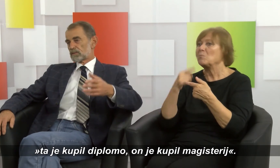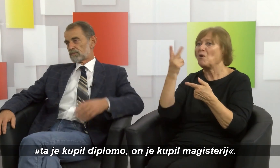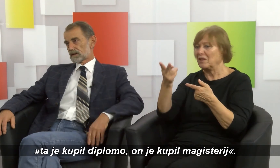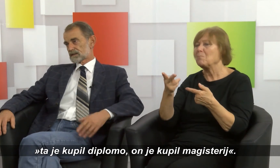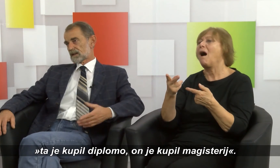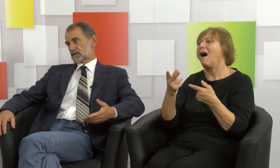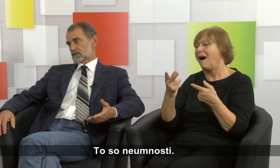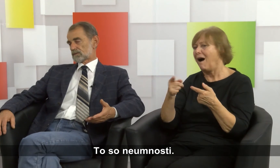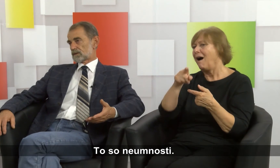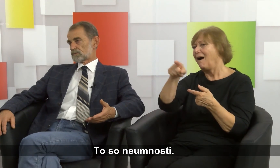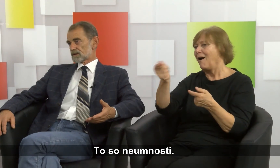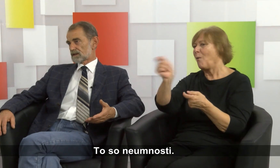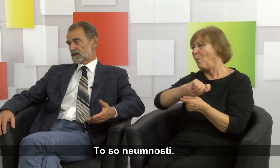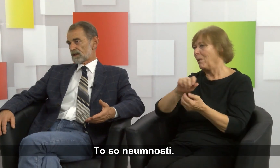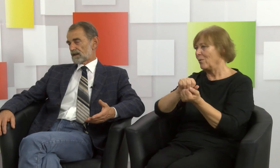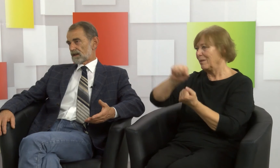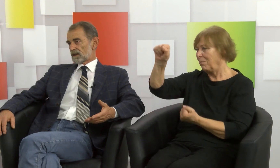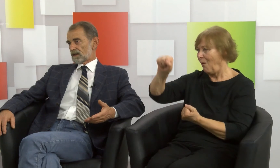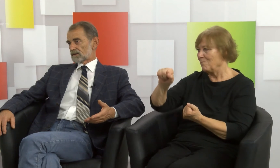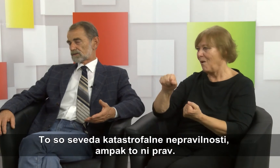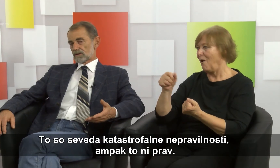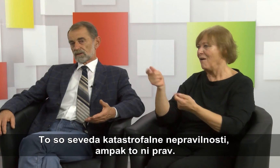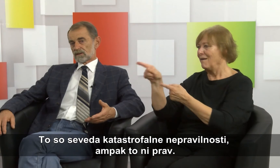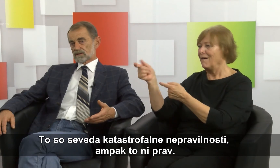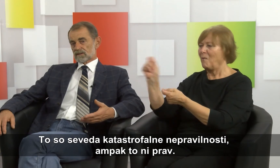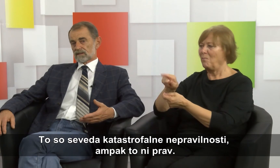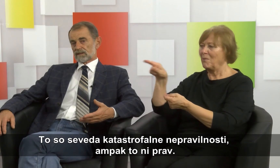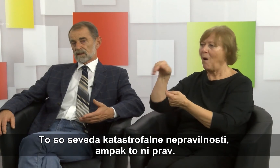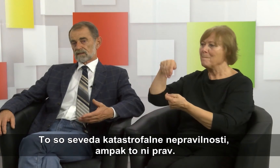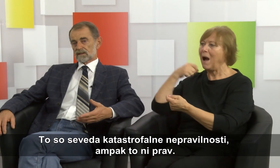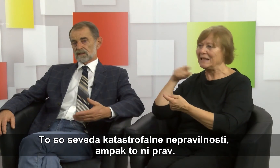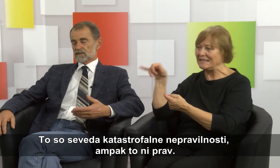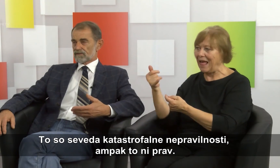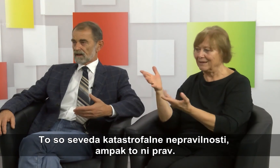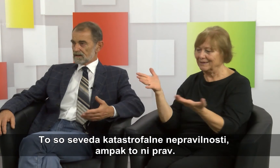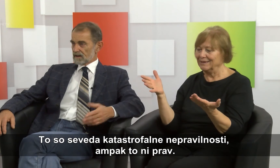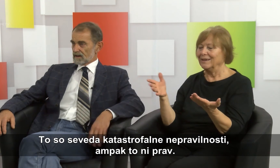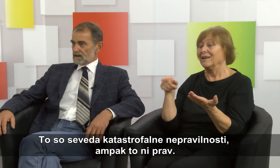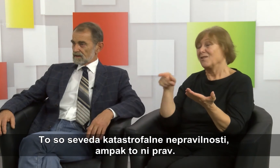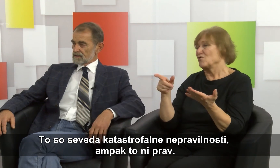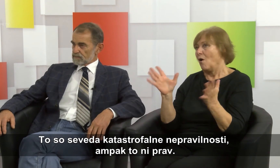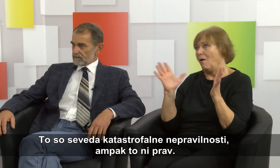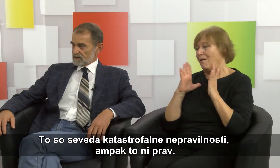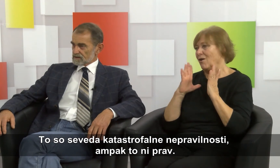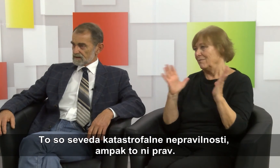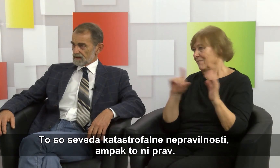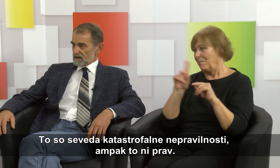kupil magisterij, to so neumnosti, ne. To so seveda katastrofalne nepravilnosti, ne.